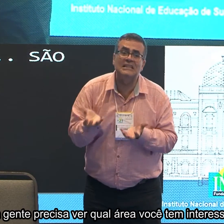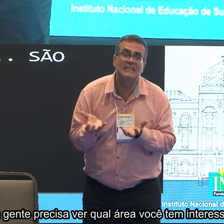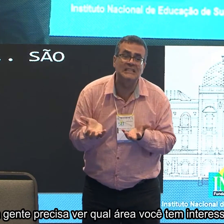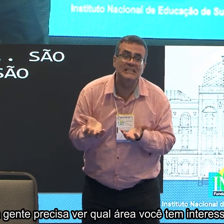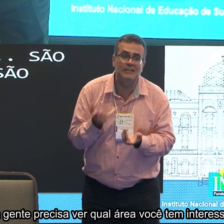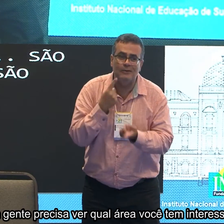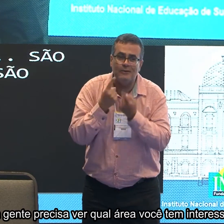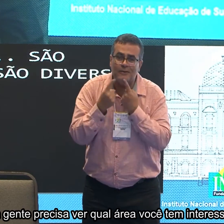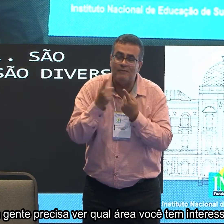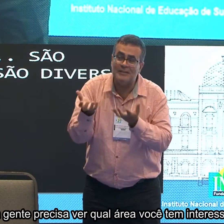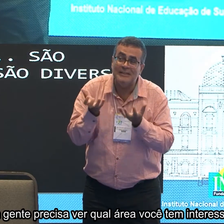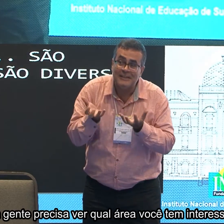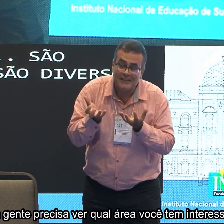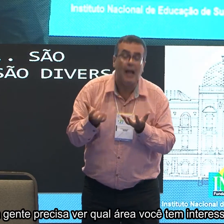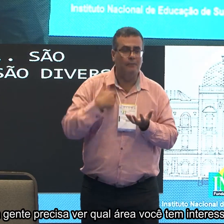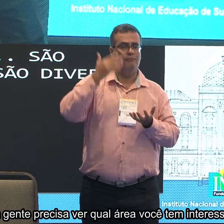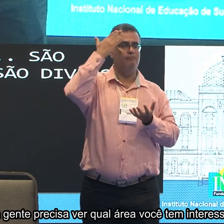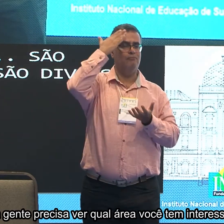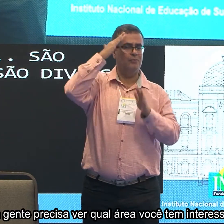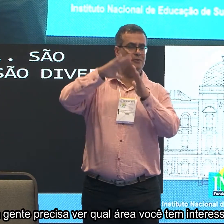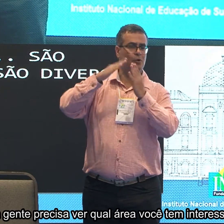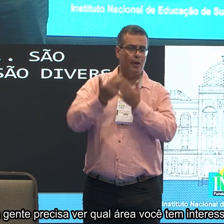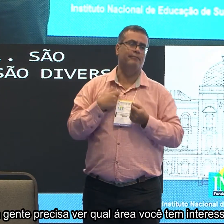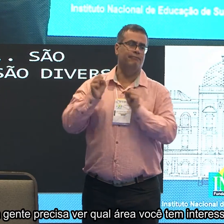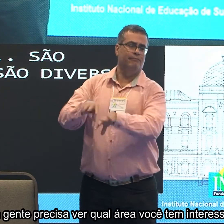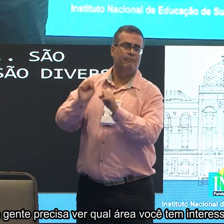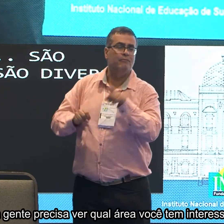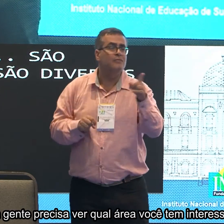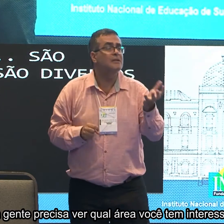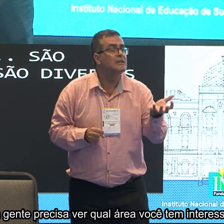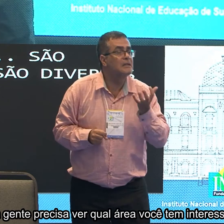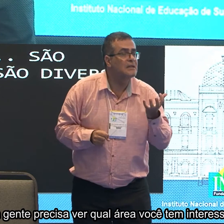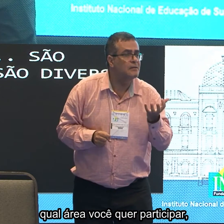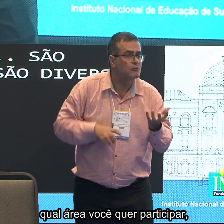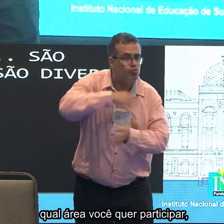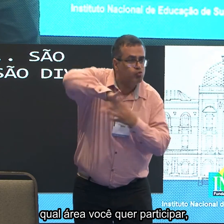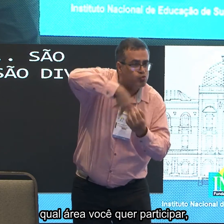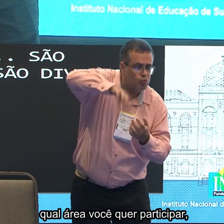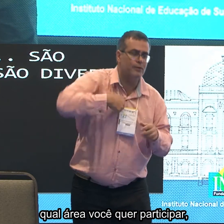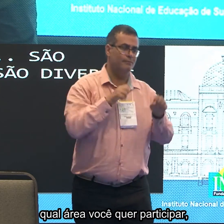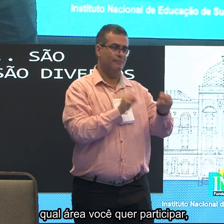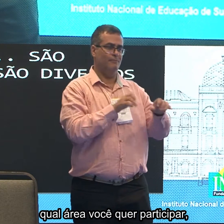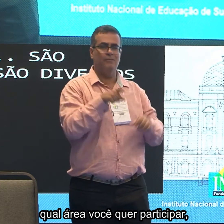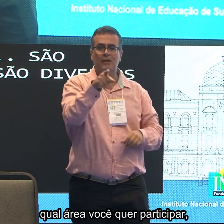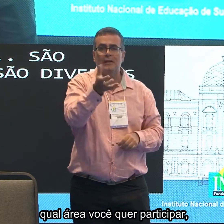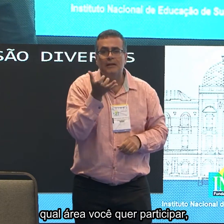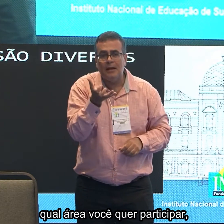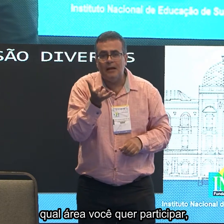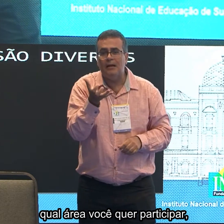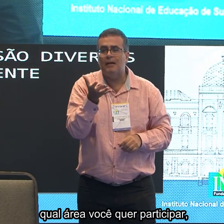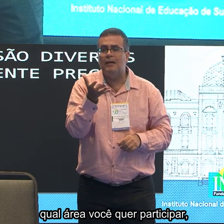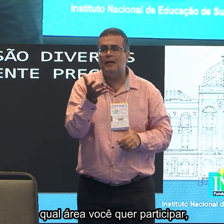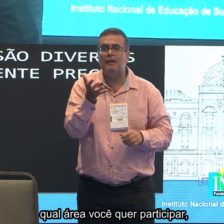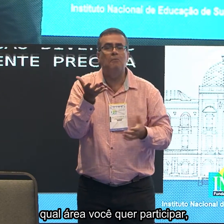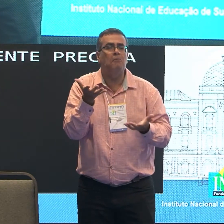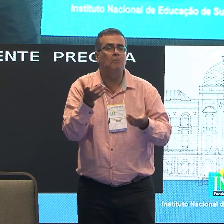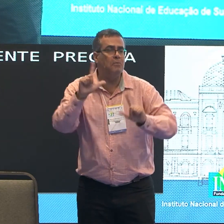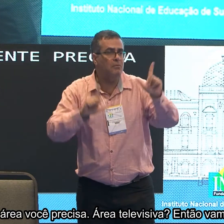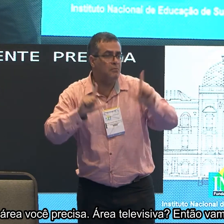Então, a gente precisa ver qual área você tem interesse, qual área você quer participar, qual